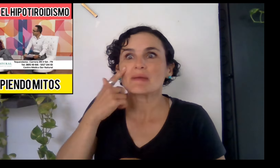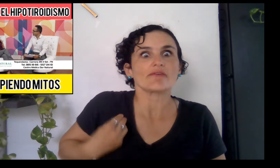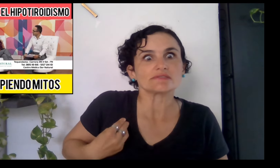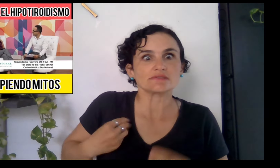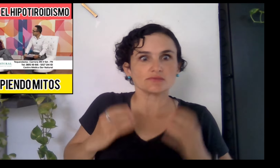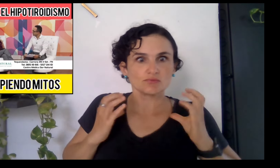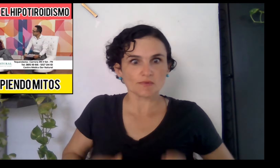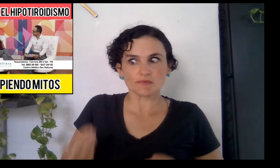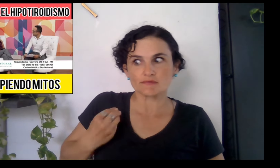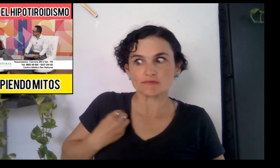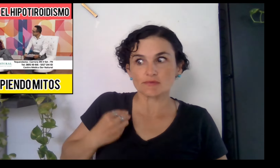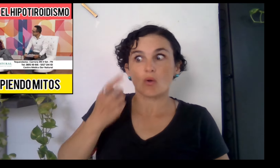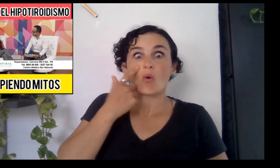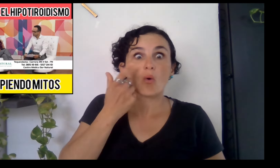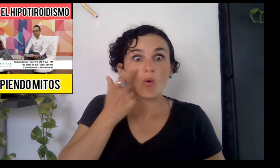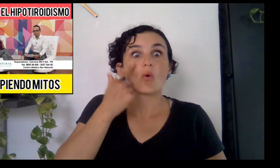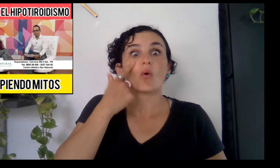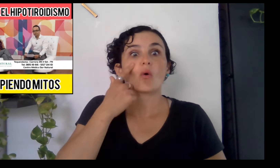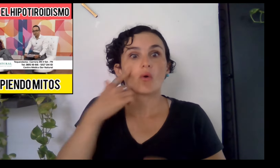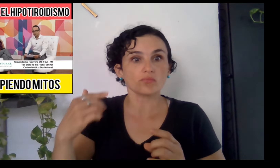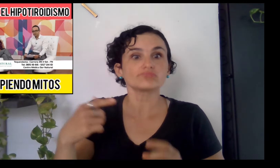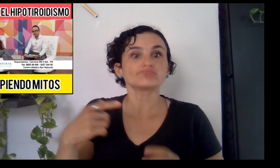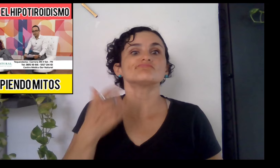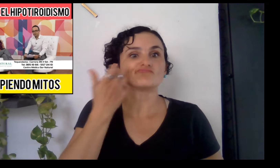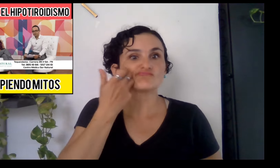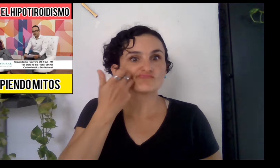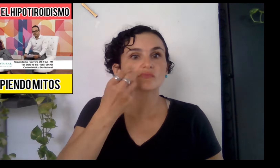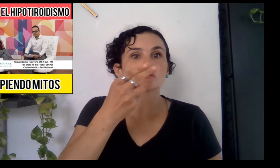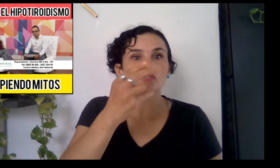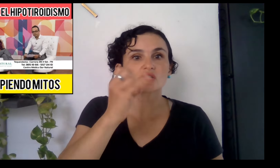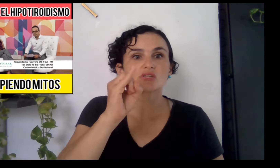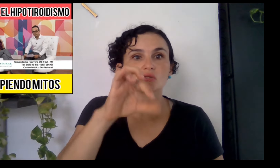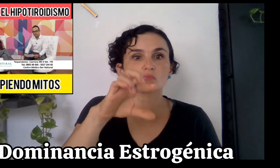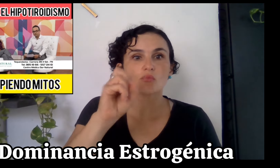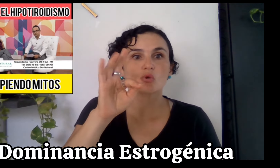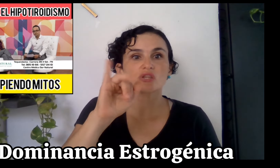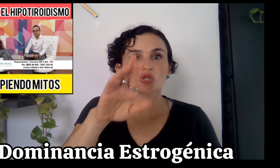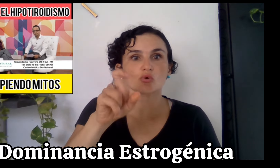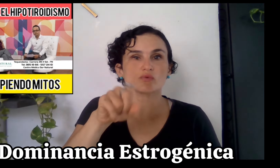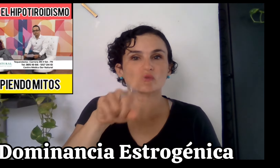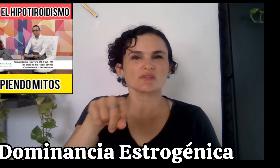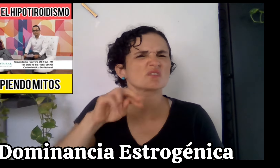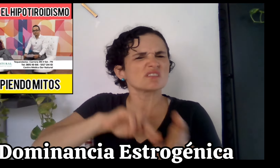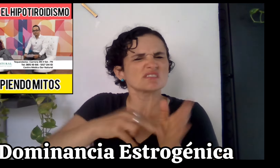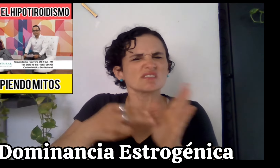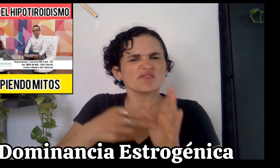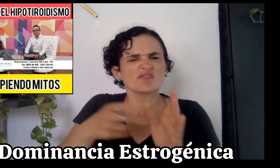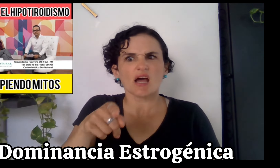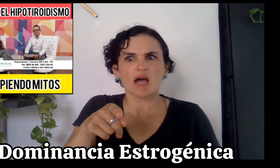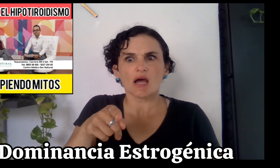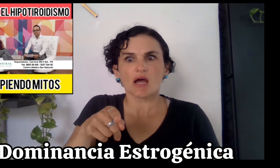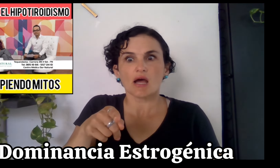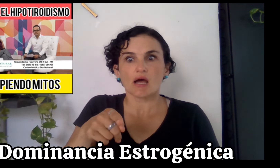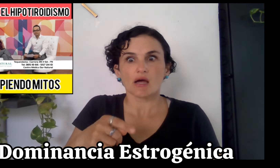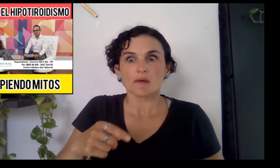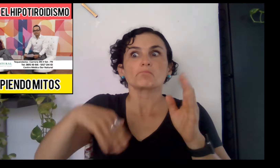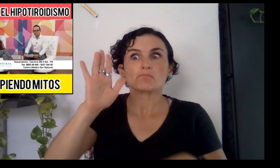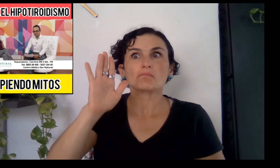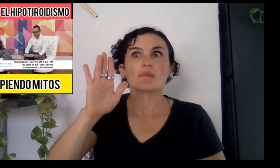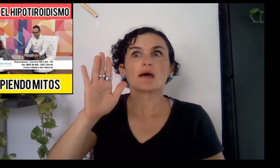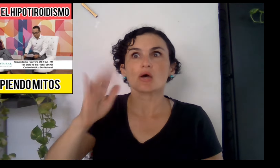una patología asociada al hipotiroidismo que se llama dominancia estrogénica. Entonces empiezan mujeres jóvenes a tener síntomas